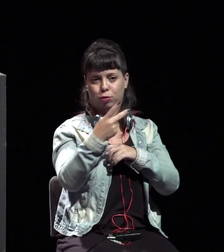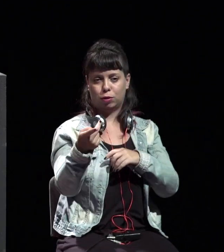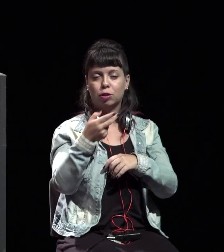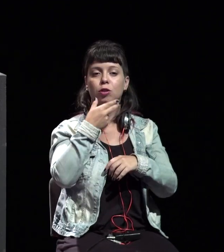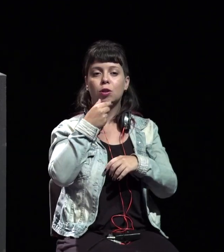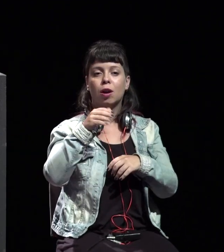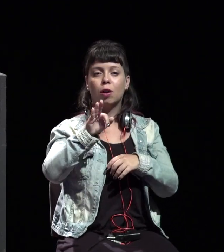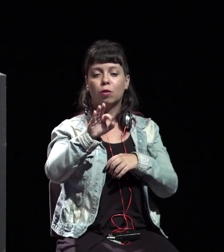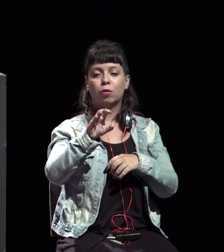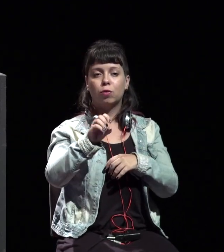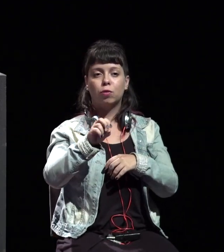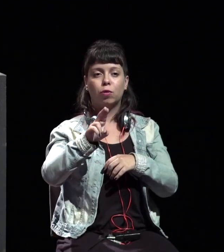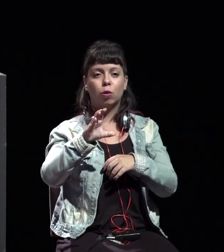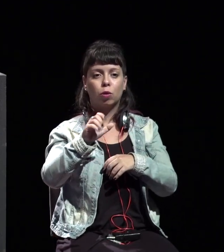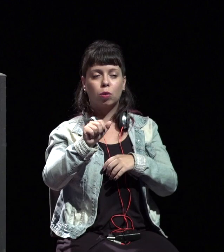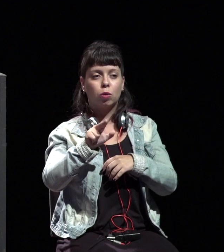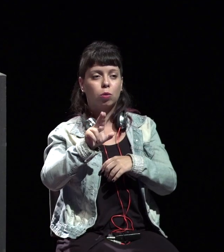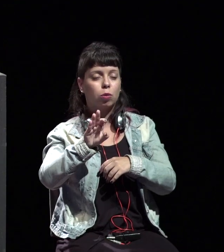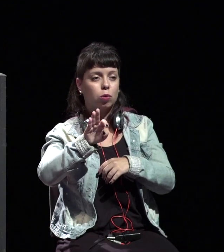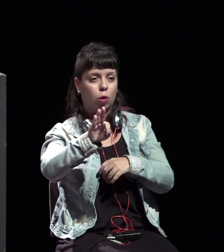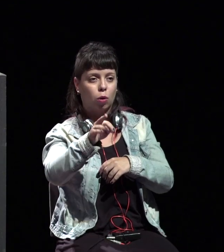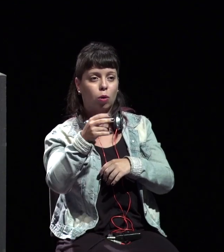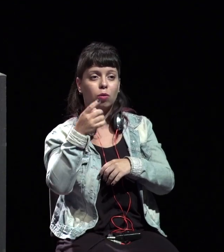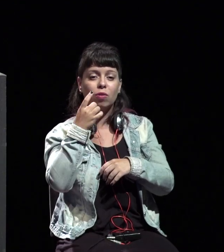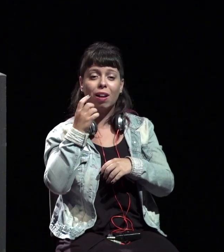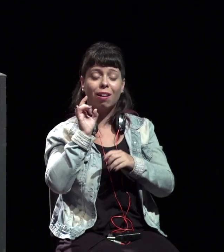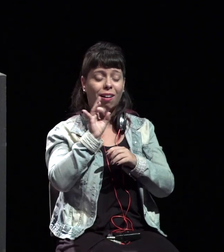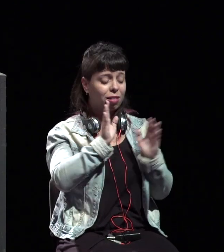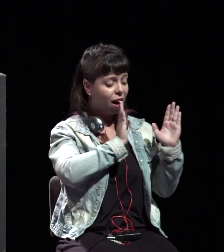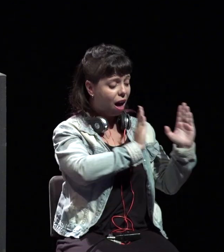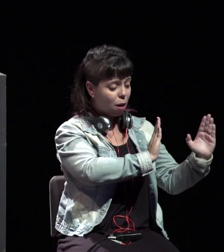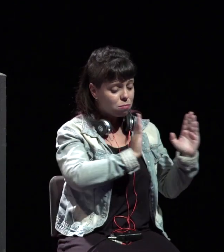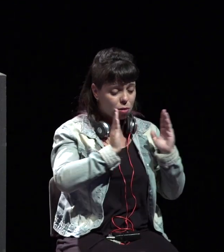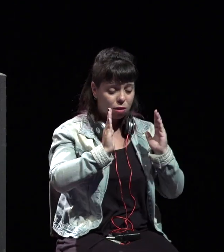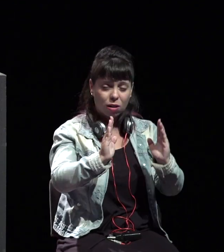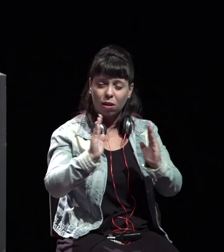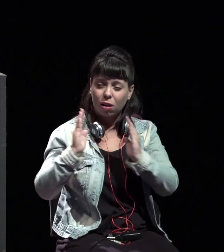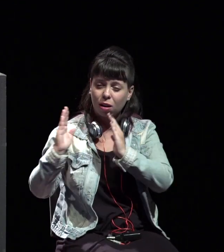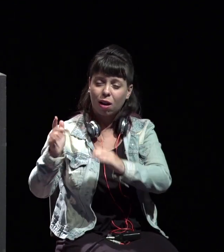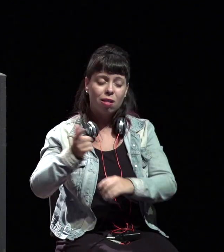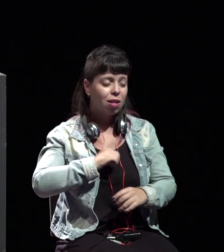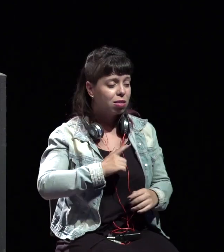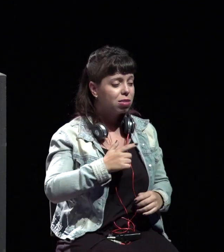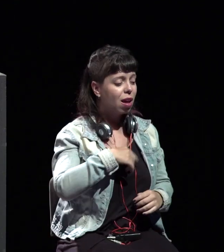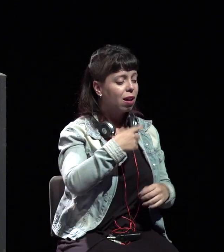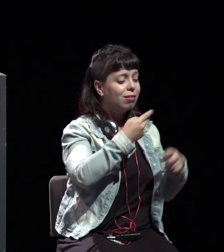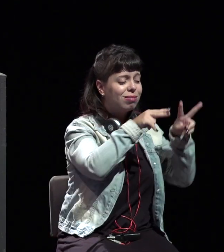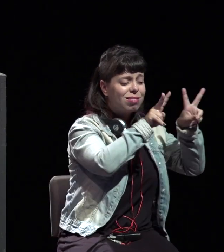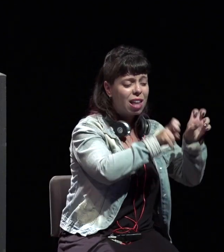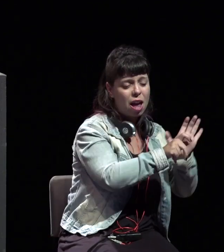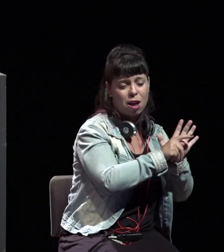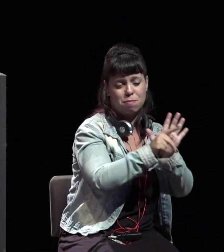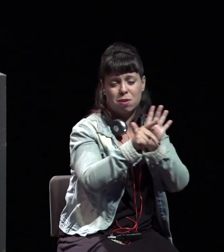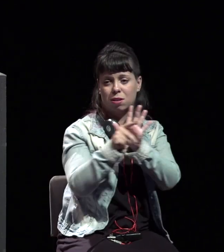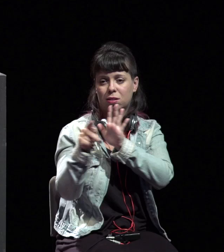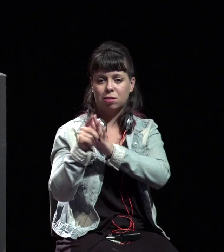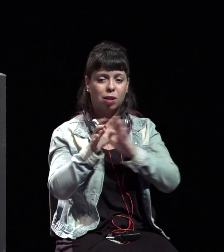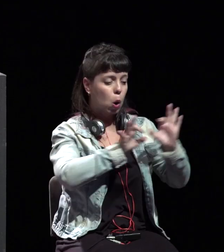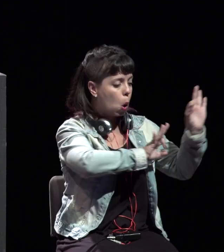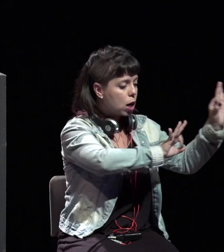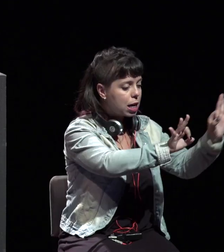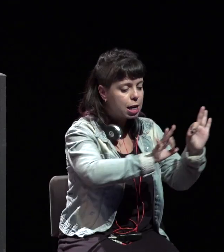Foucault, cada época ele tem a sua episteme, tem a sua configuração. Eu não ouso, eu